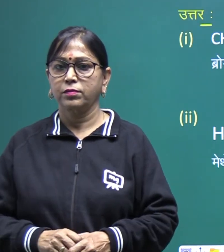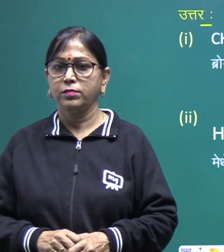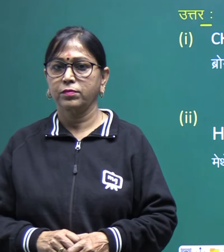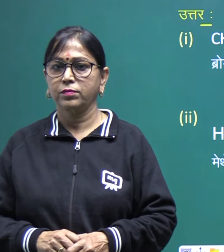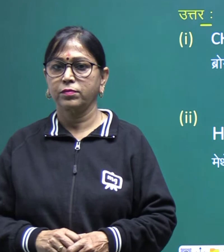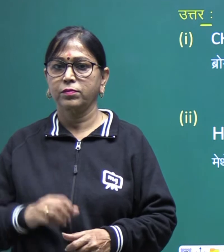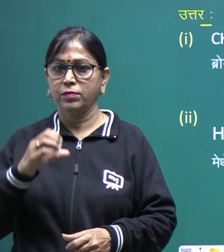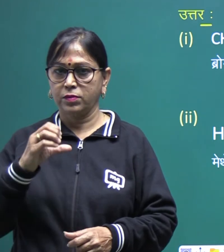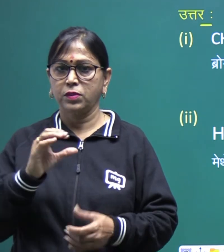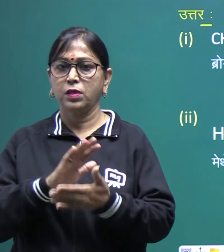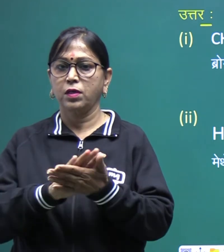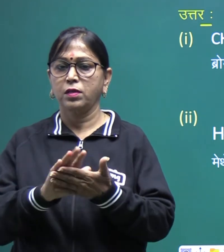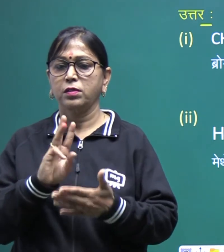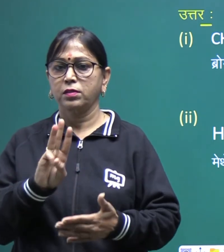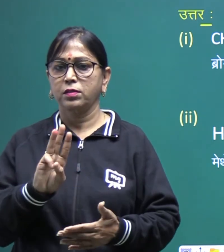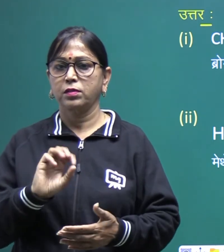CH3,